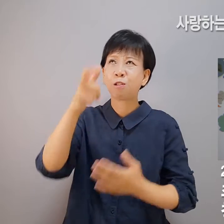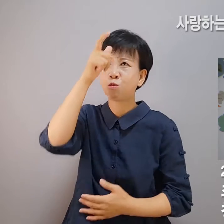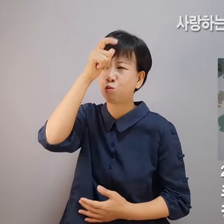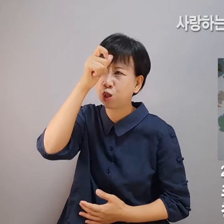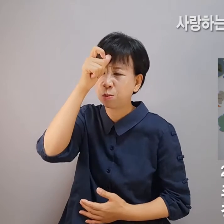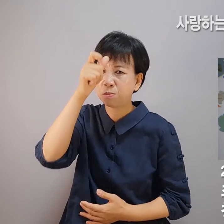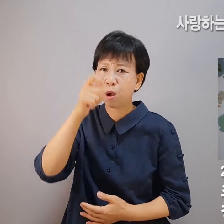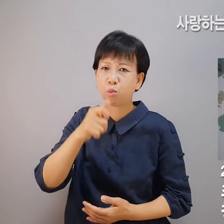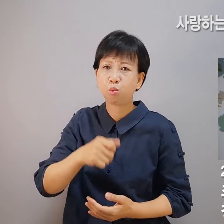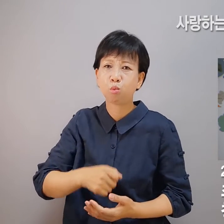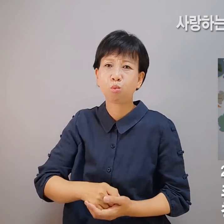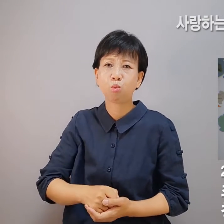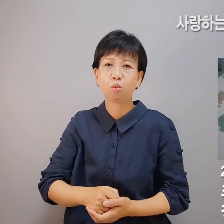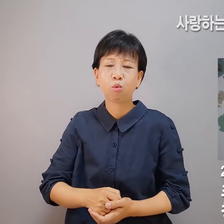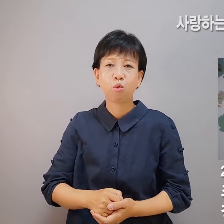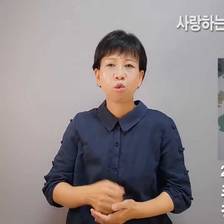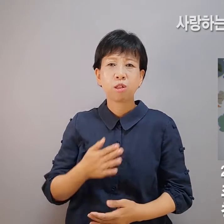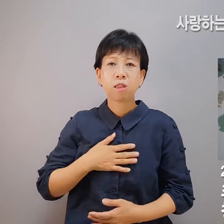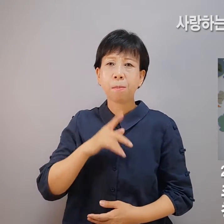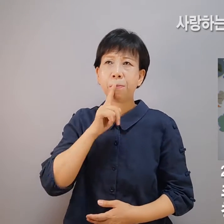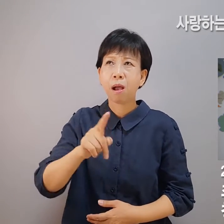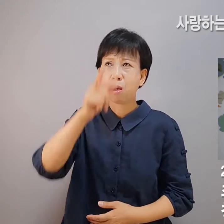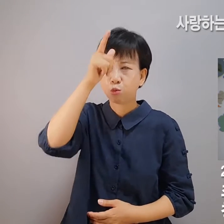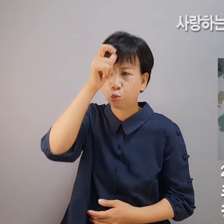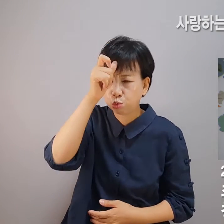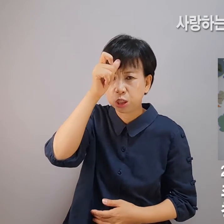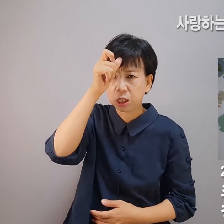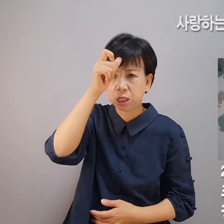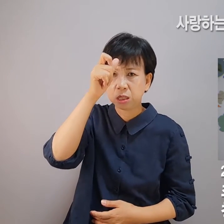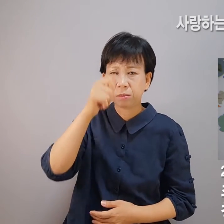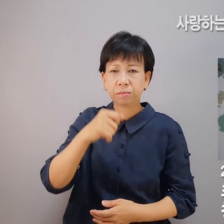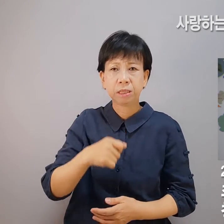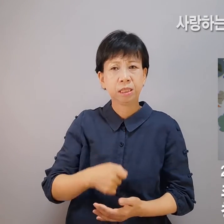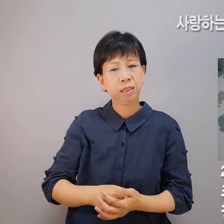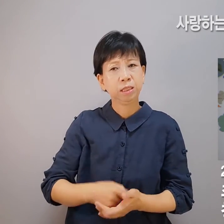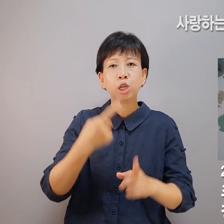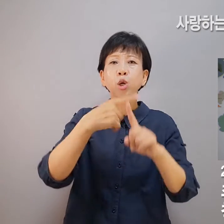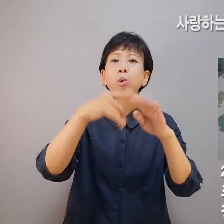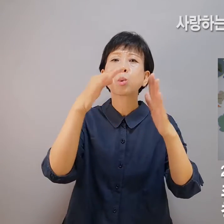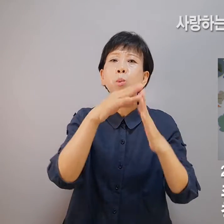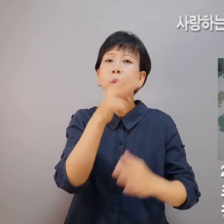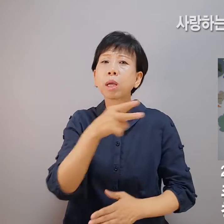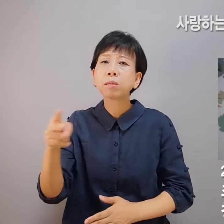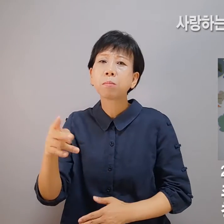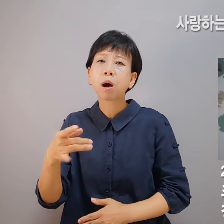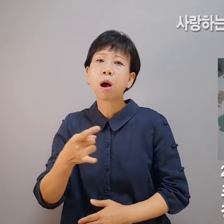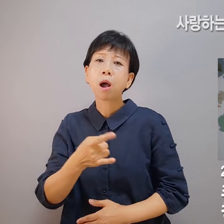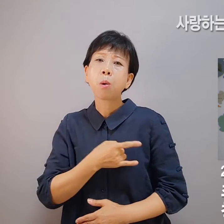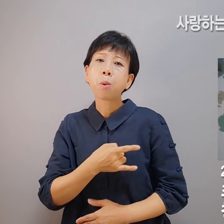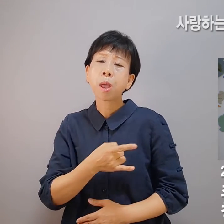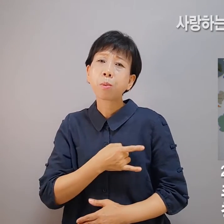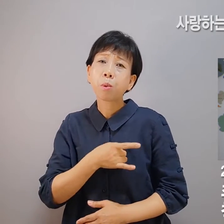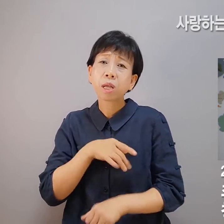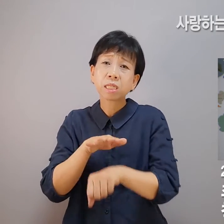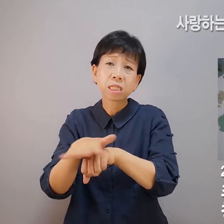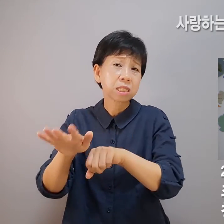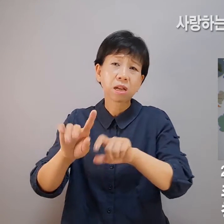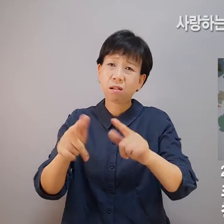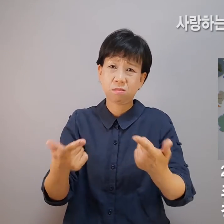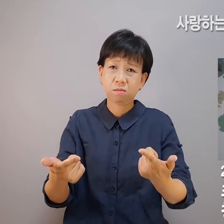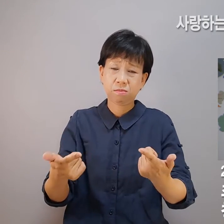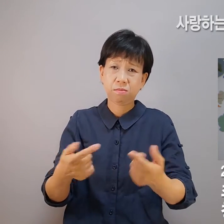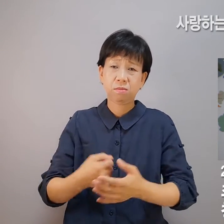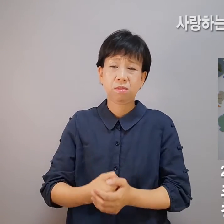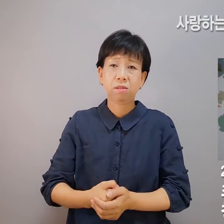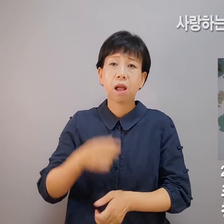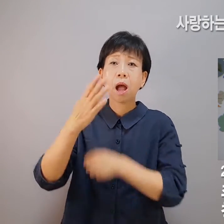거죠. 그러니까 교회는 회원제가 아니잖아요. 그렇죠? 헌금은 하나님 앞에 드려지는 예물이에요. 그렇죠?